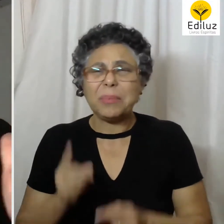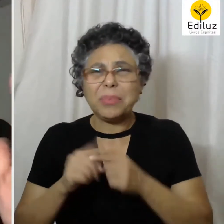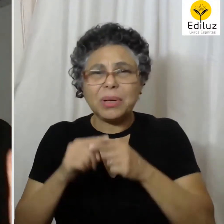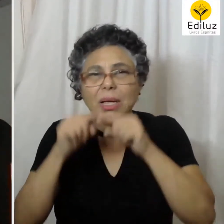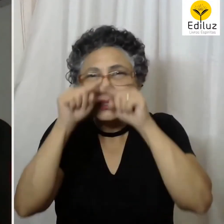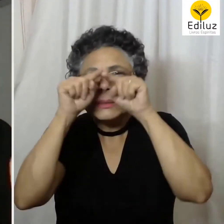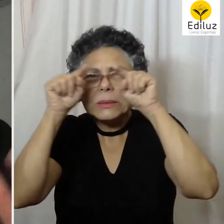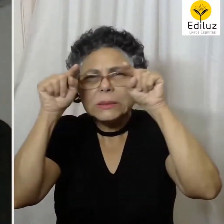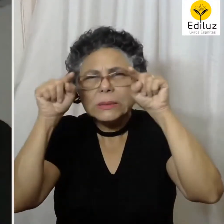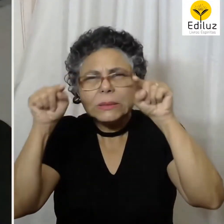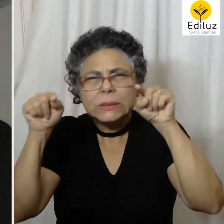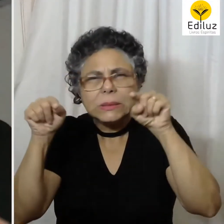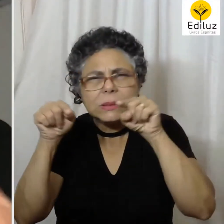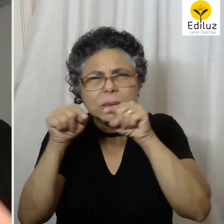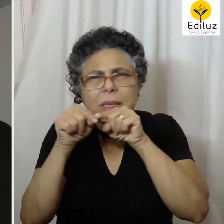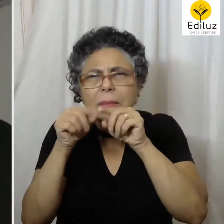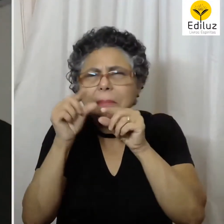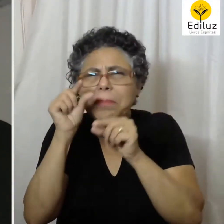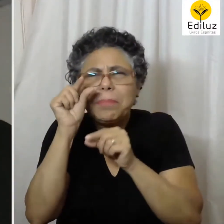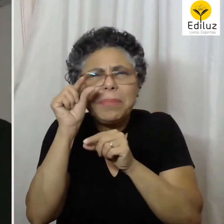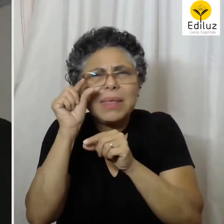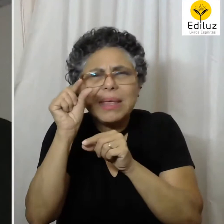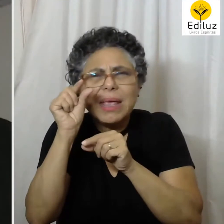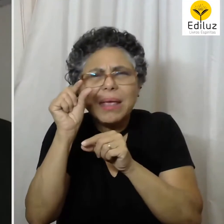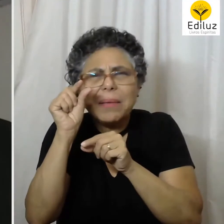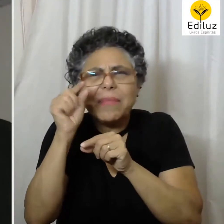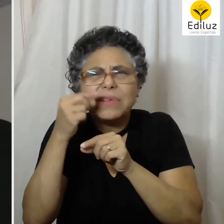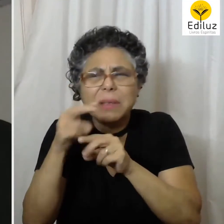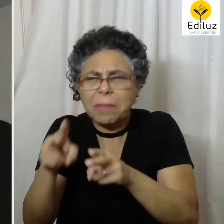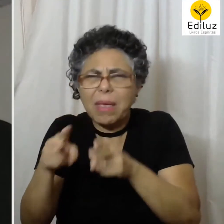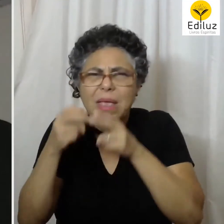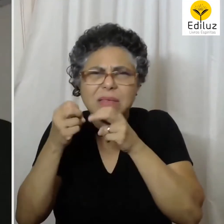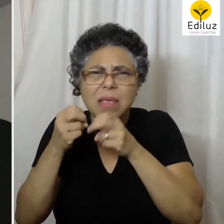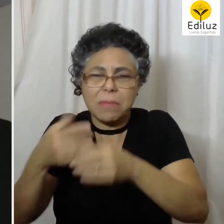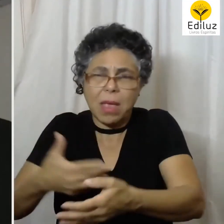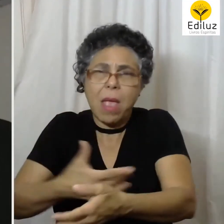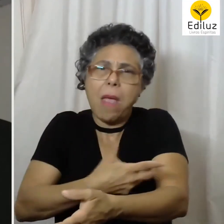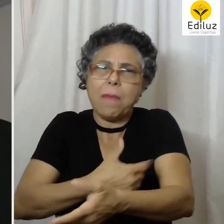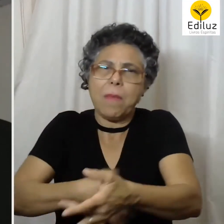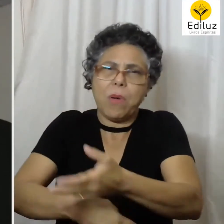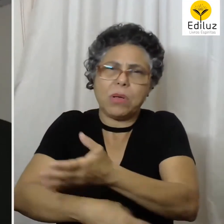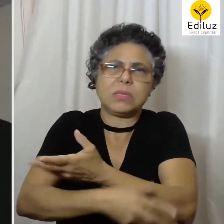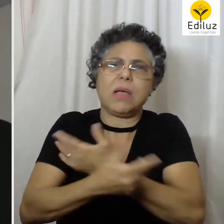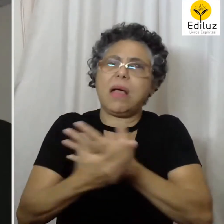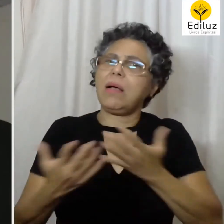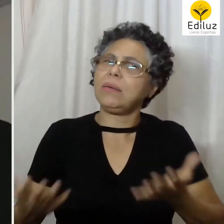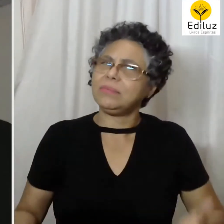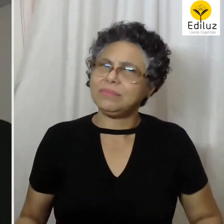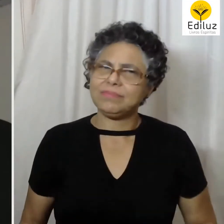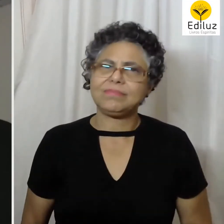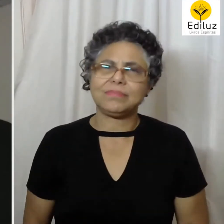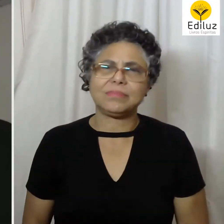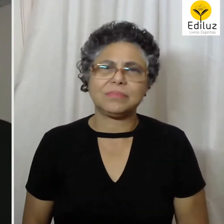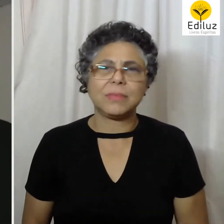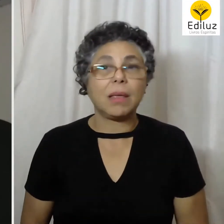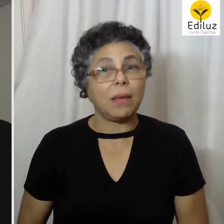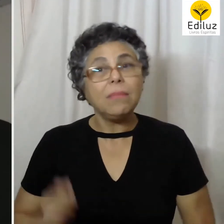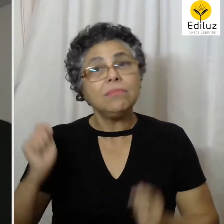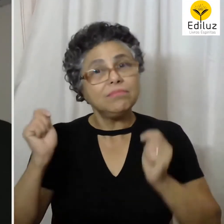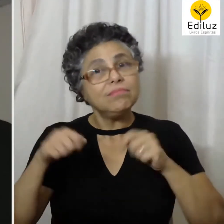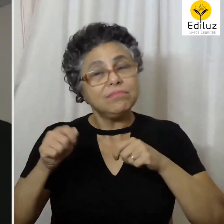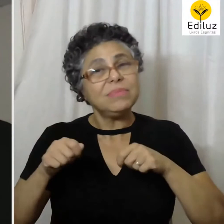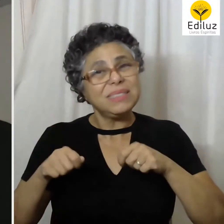minha imagem é pequena para que vocês percebam a minha emoção. Mas veja, a gente